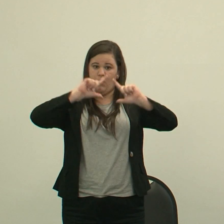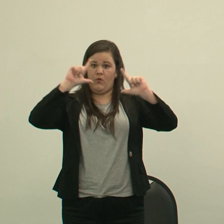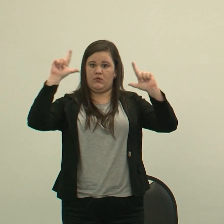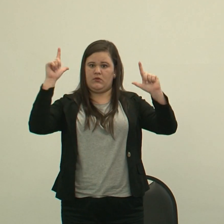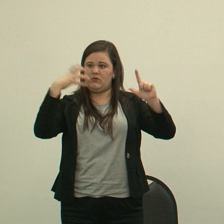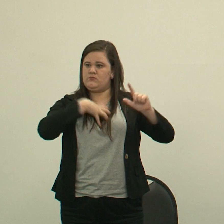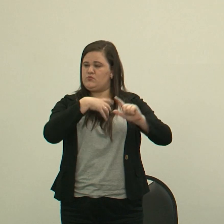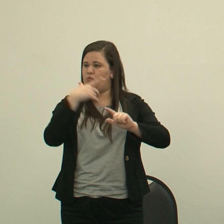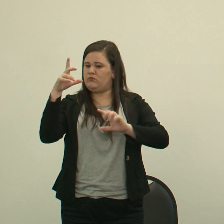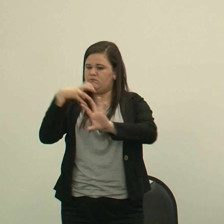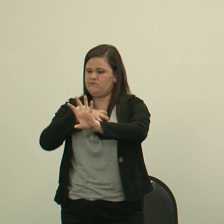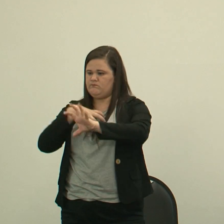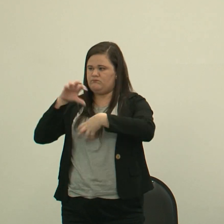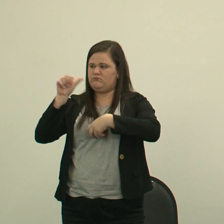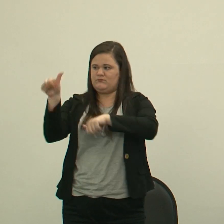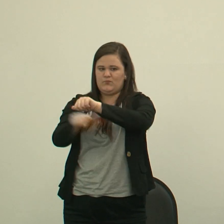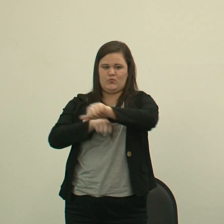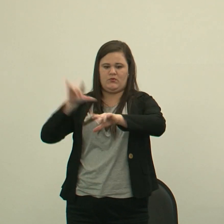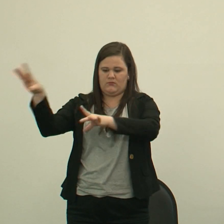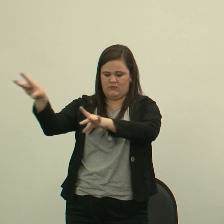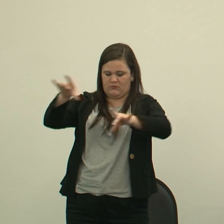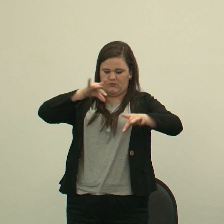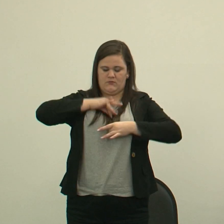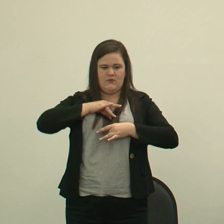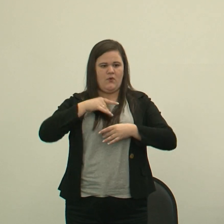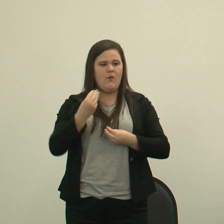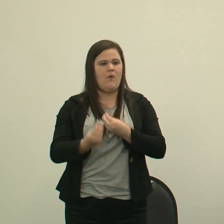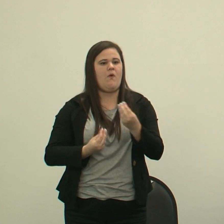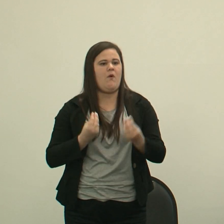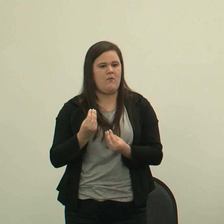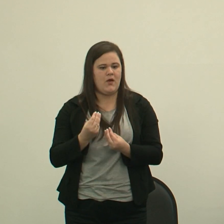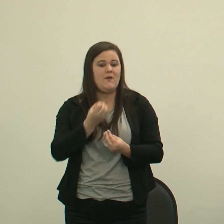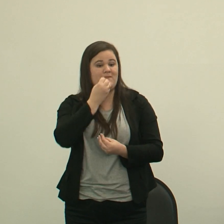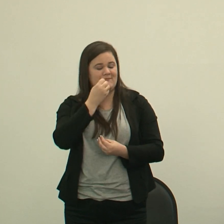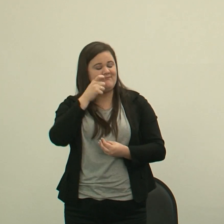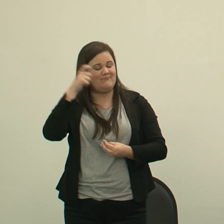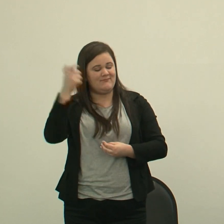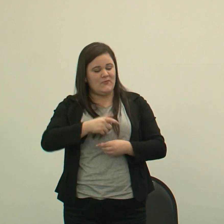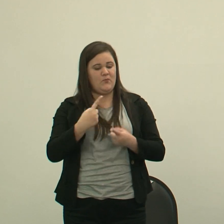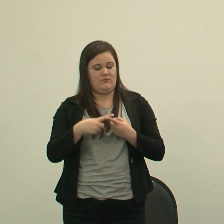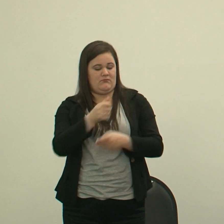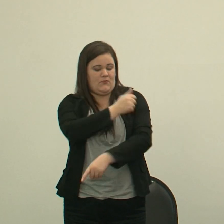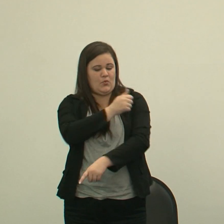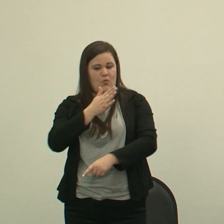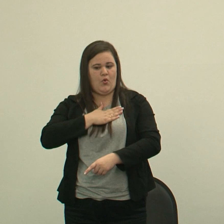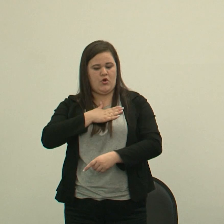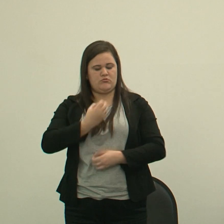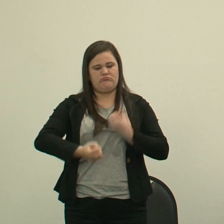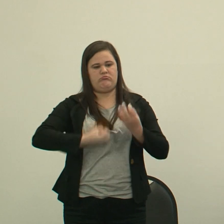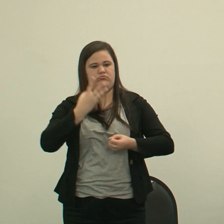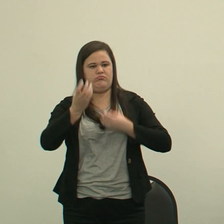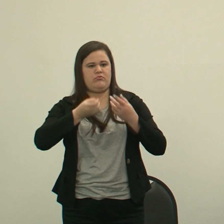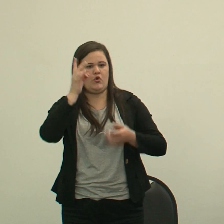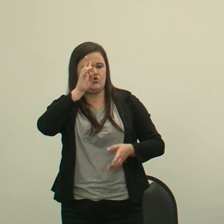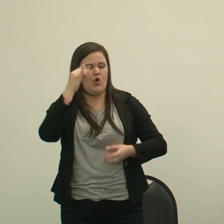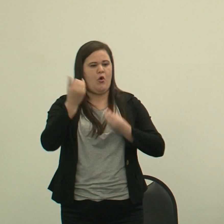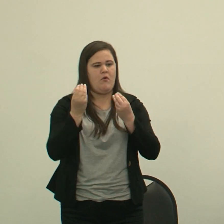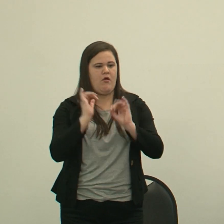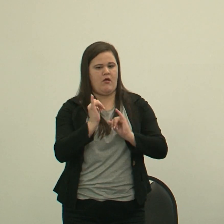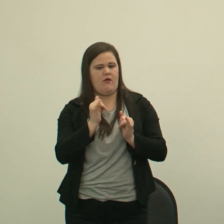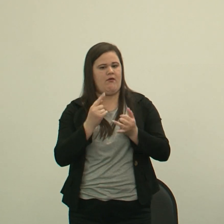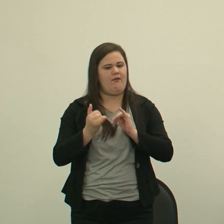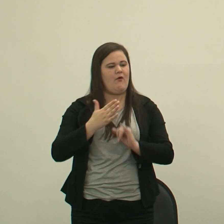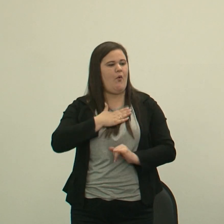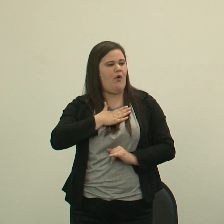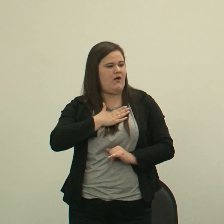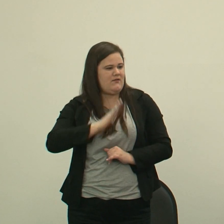Vamos organizar essa história. E a verdade é que os alunos gostam muito de contar histórias. Então, é assim, são coisas que podem